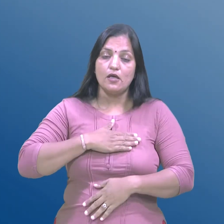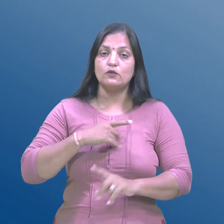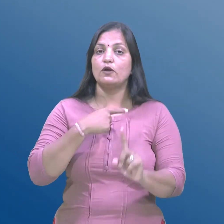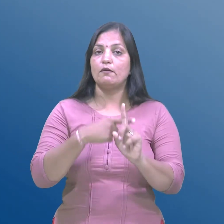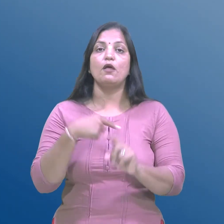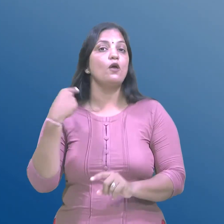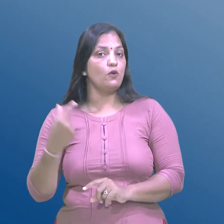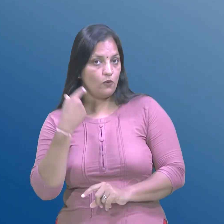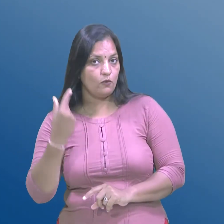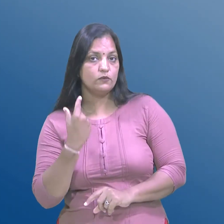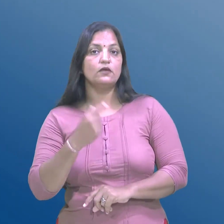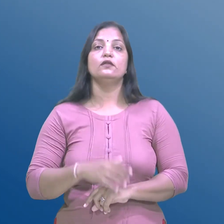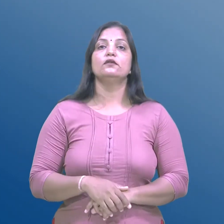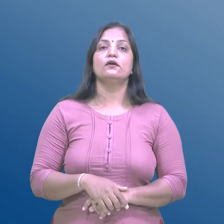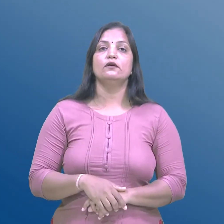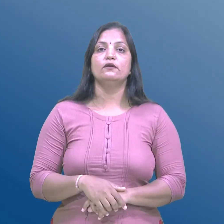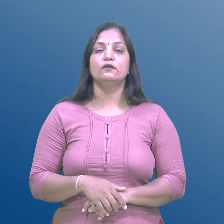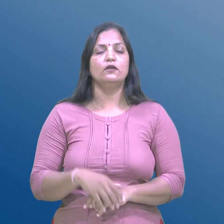શકે તે સુનિશ્ચિત કરવા